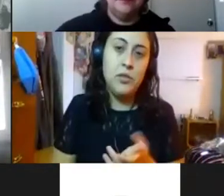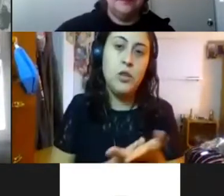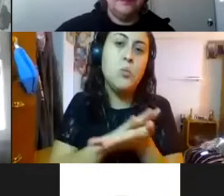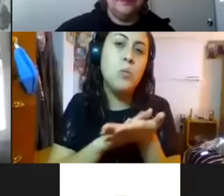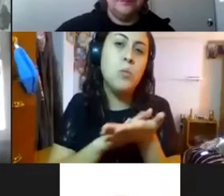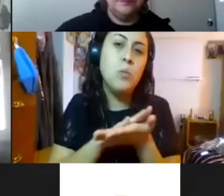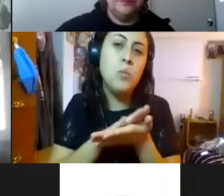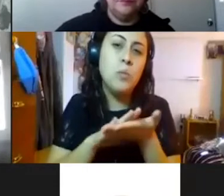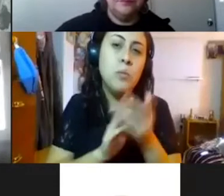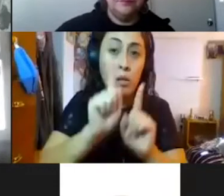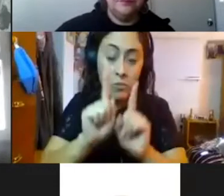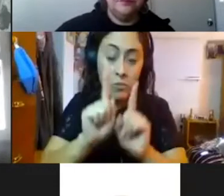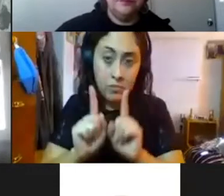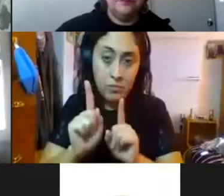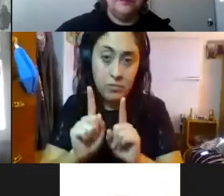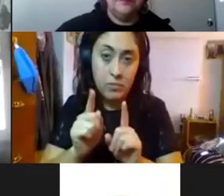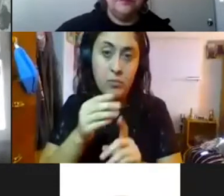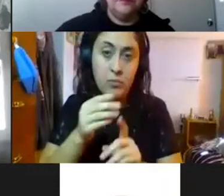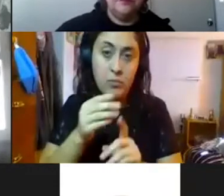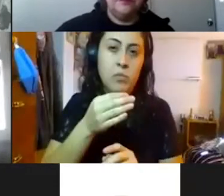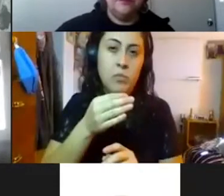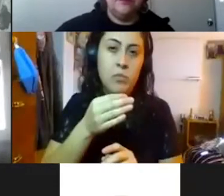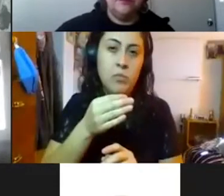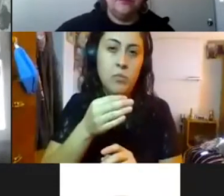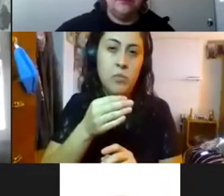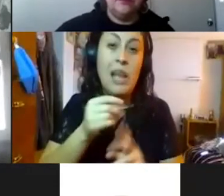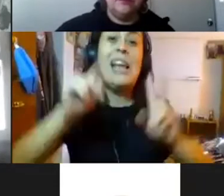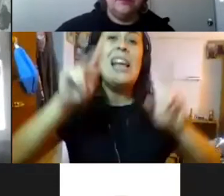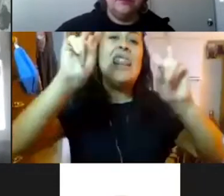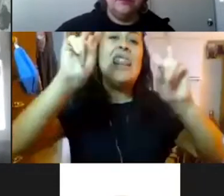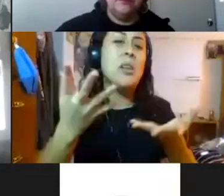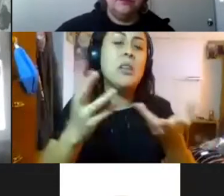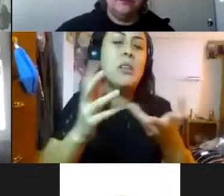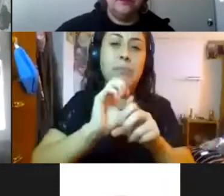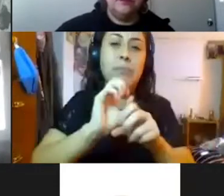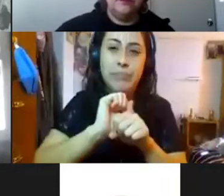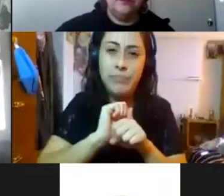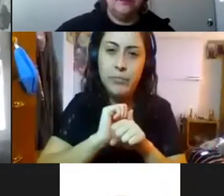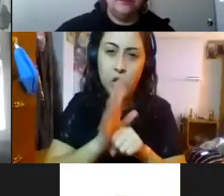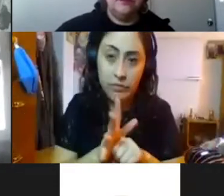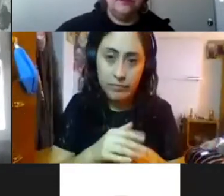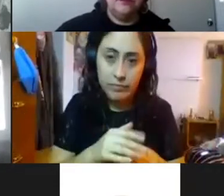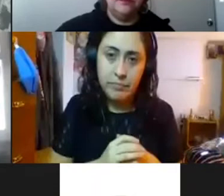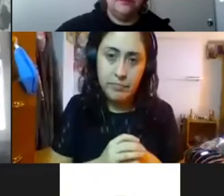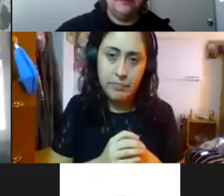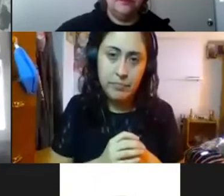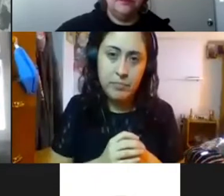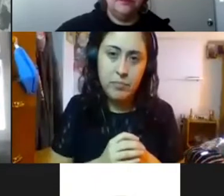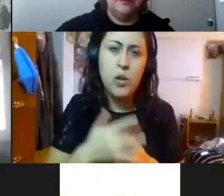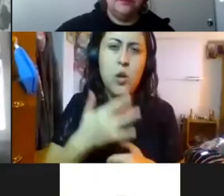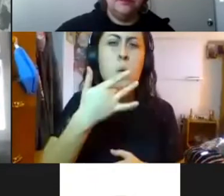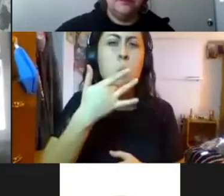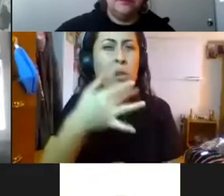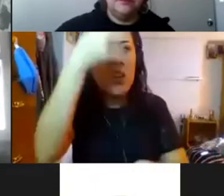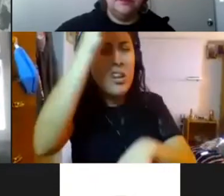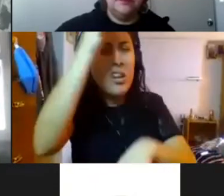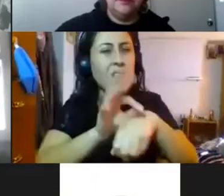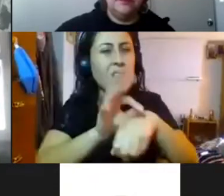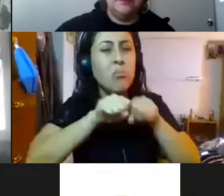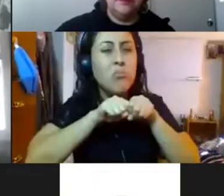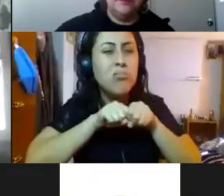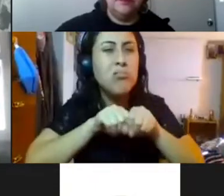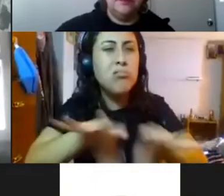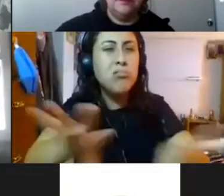mencioné, está el tema de la situación actual, de qué es, de por qué la pandemia, de por qué el